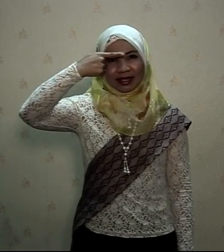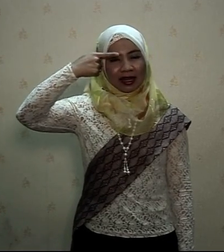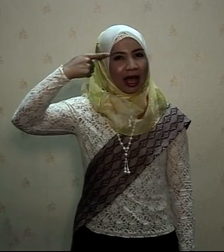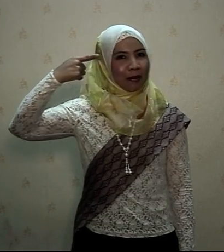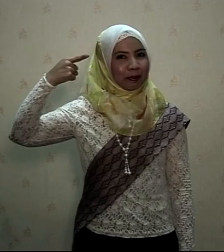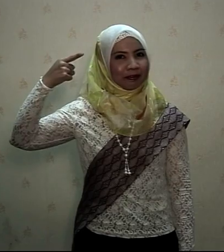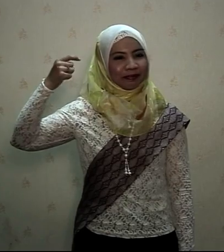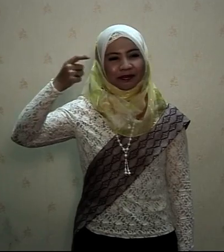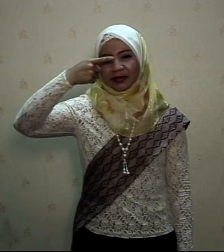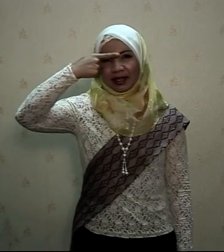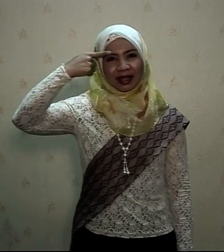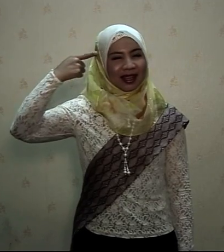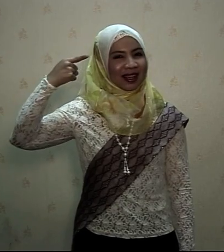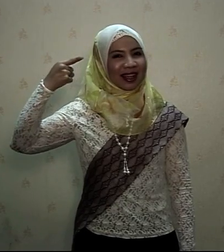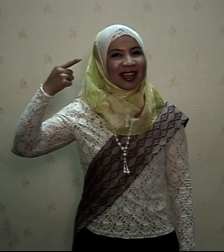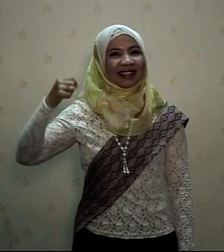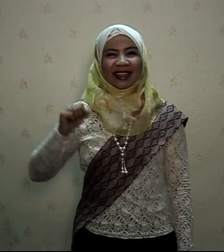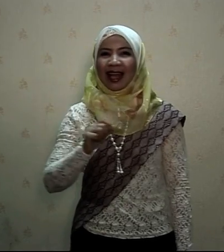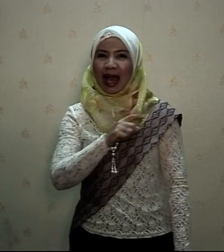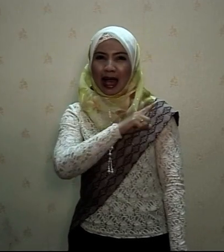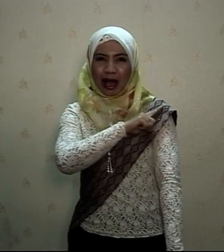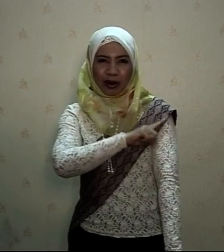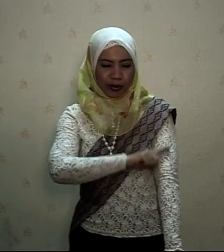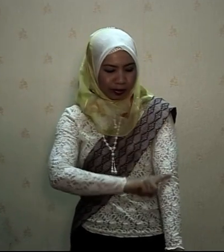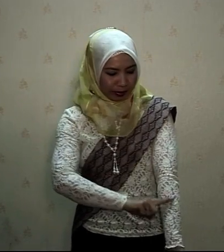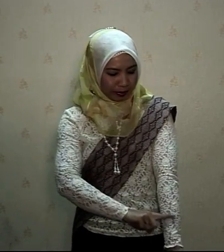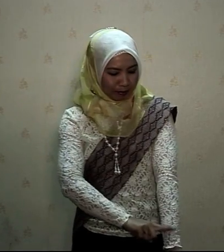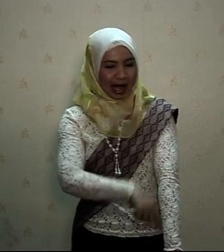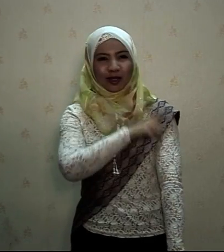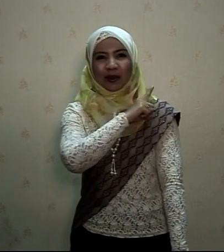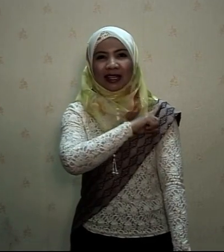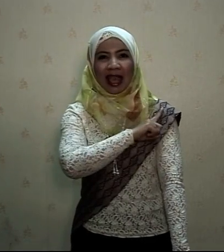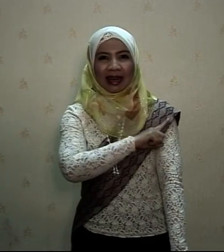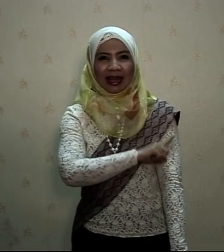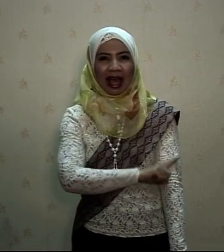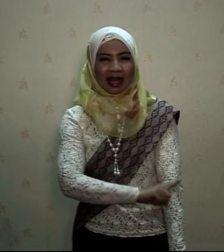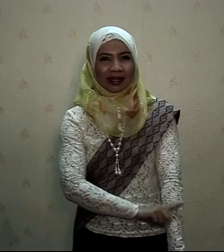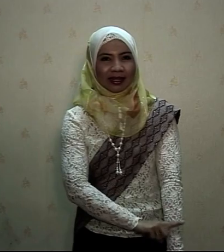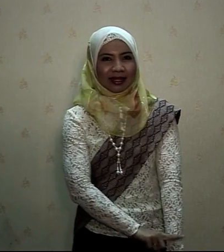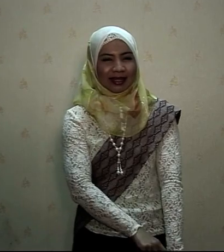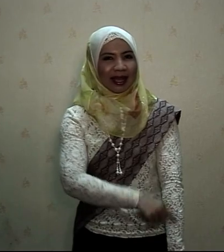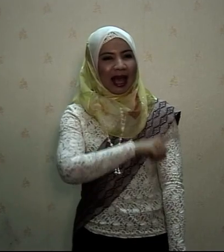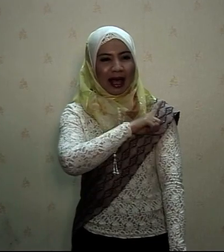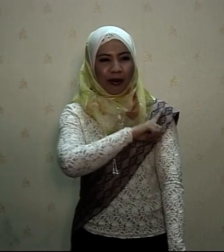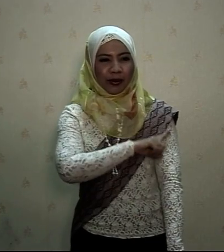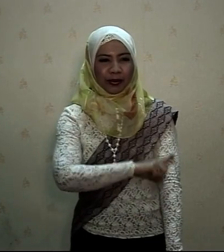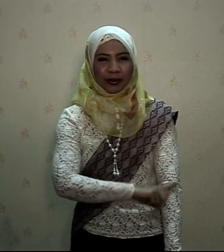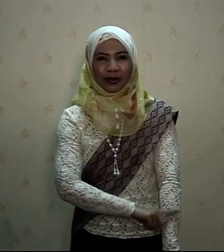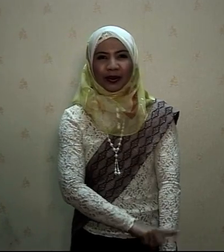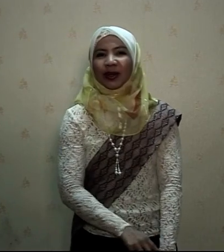สีดำสีขาวปาดลงมาที่แขนนะคะสีขาว